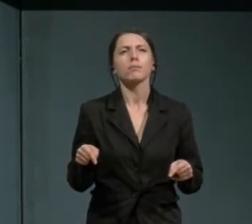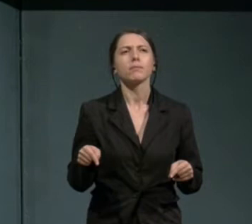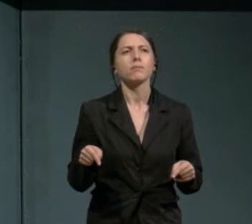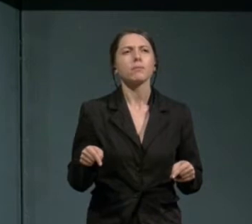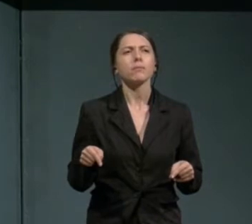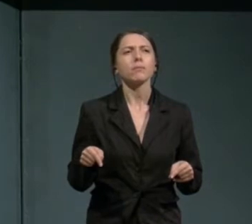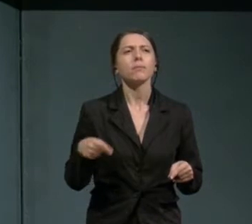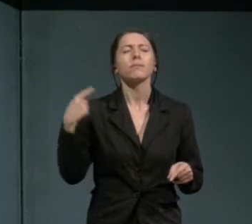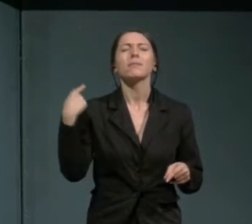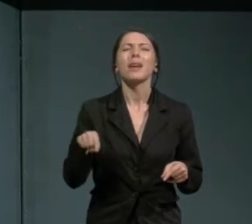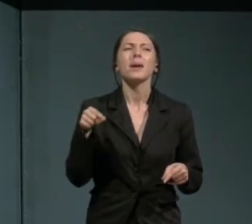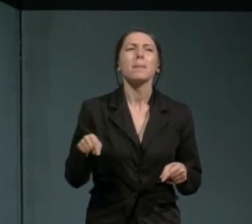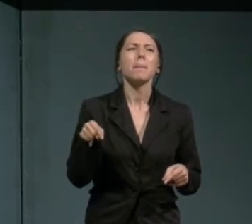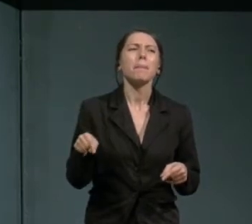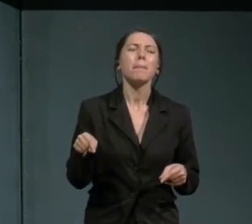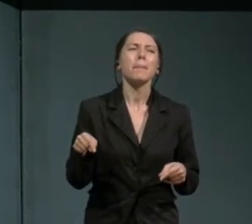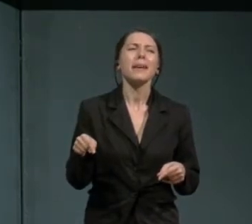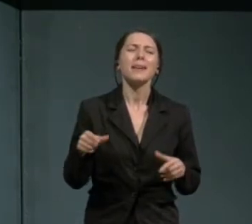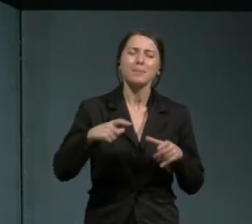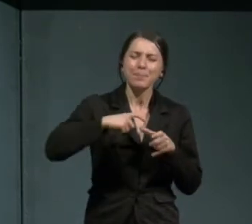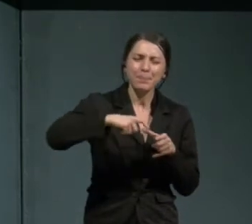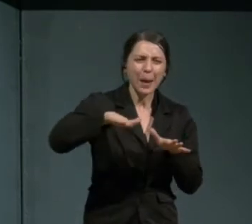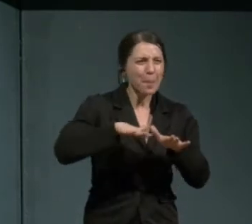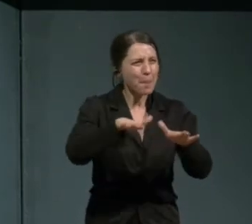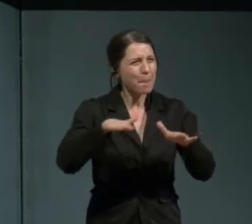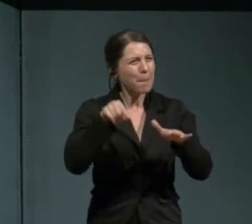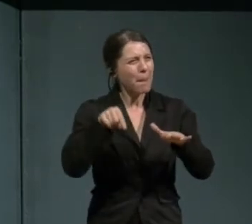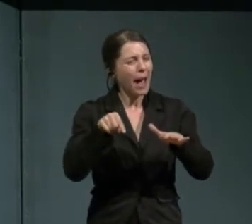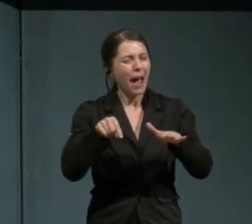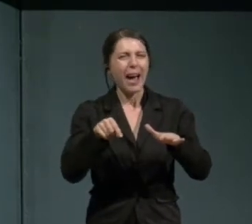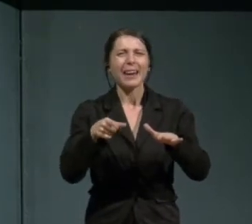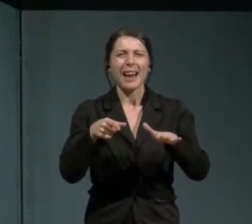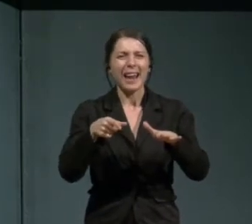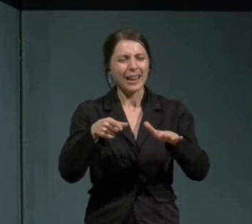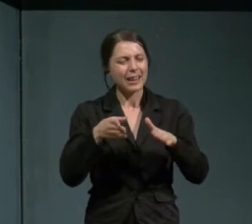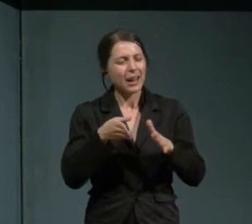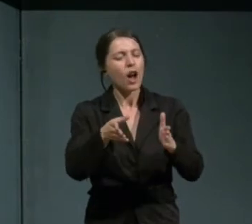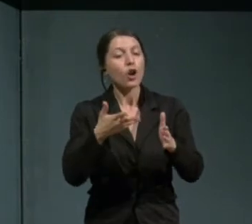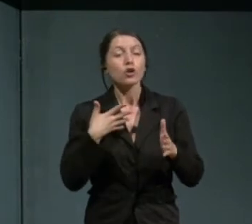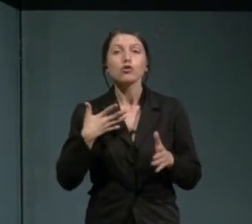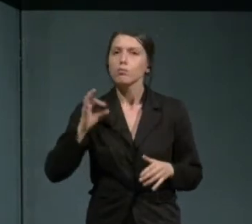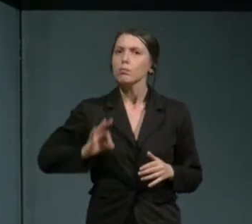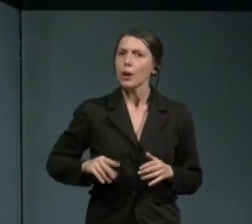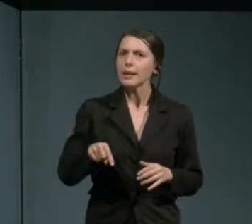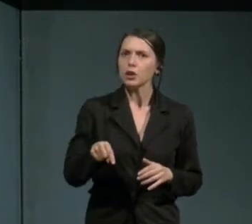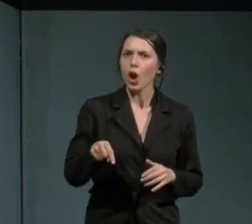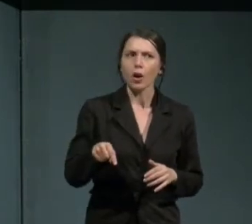questa questo lungomare è stato ci sono dei poliziotti